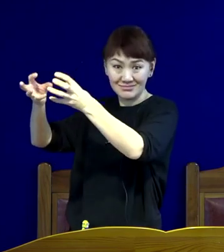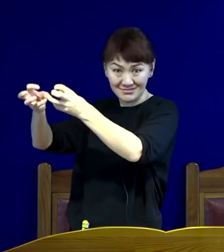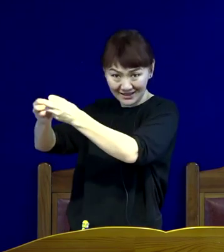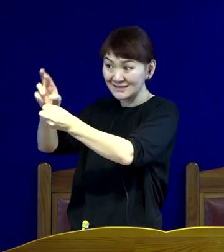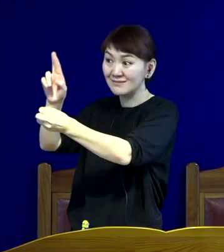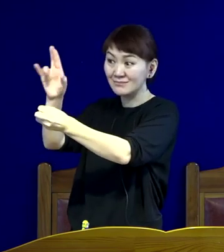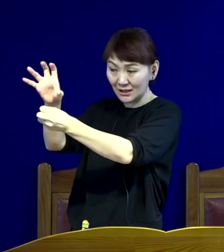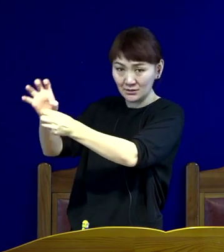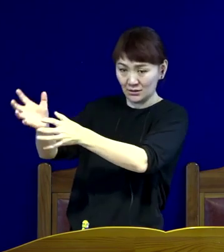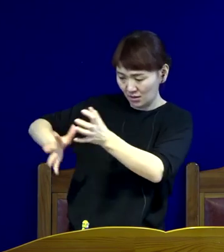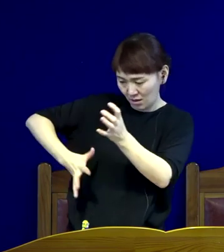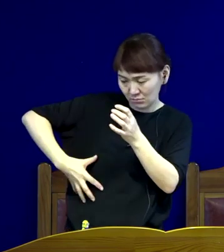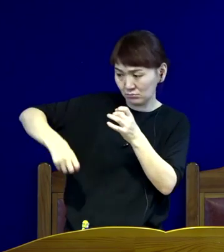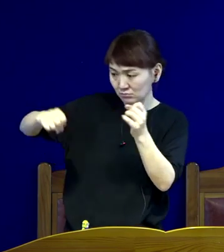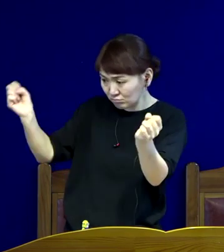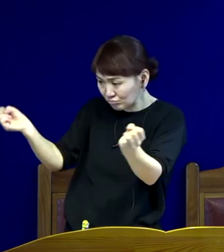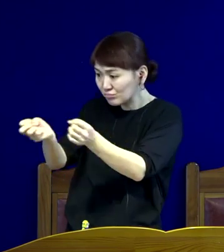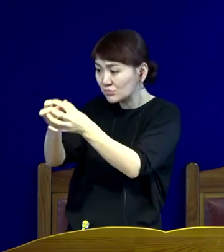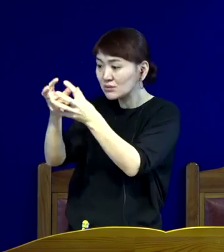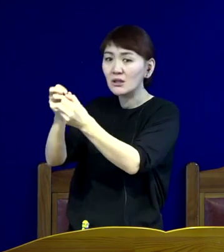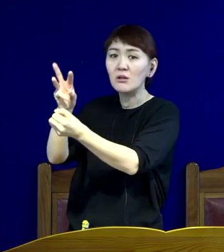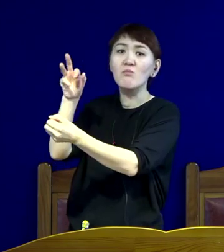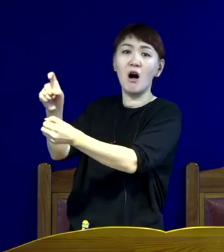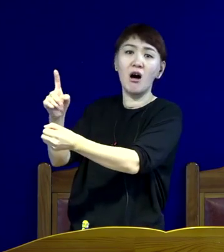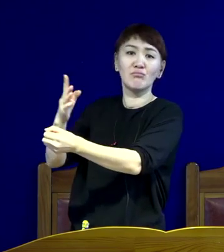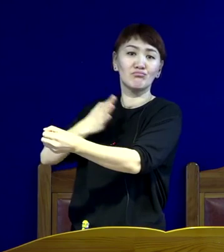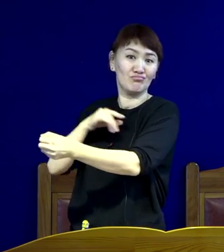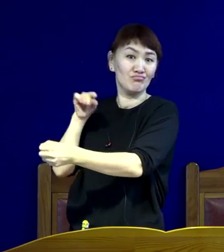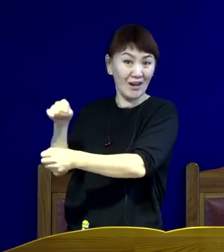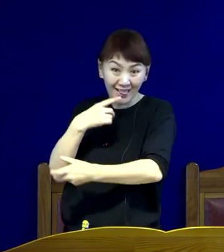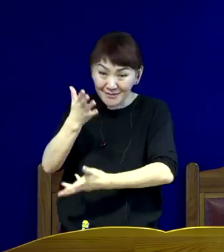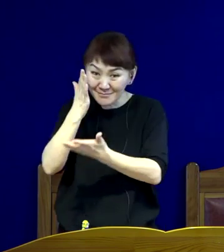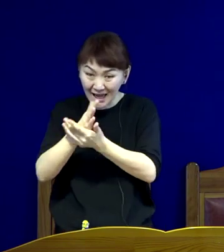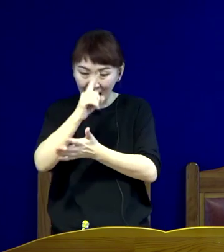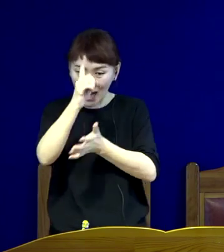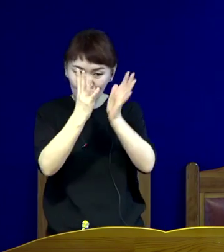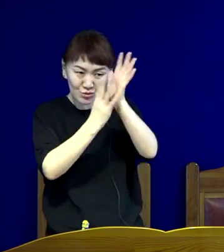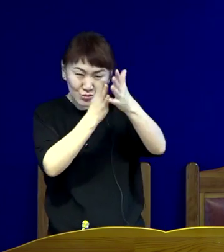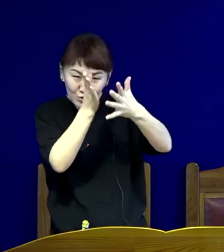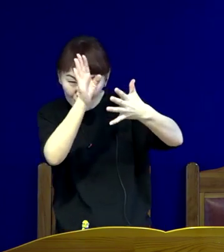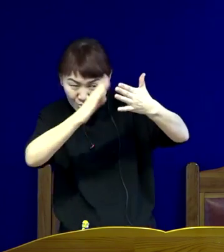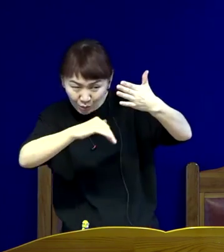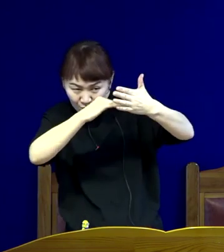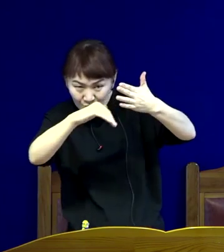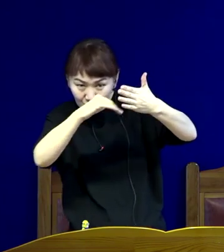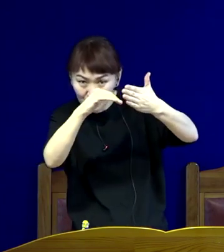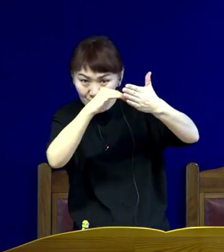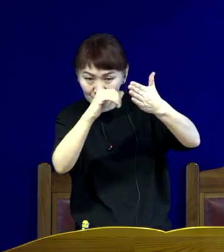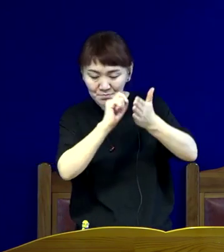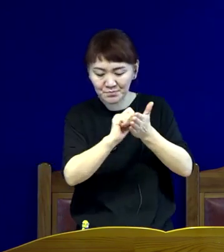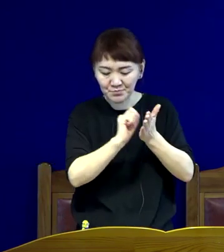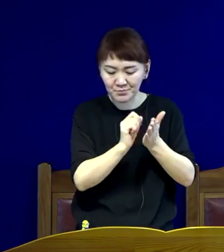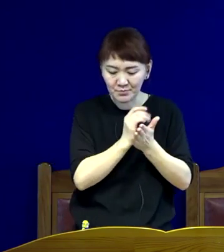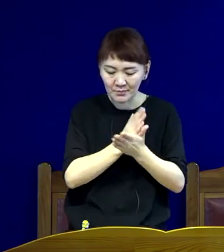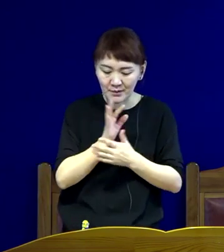이르훈 유우키이구에 아로이스구르 이슬린 두슬 그슬들 하나님께서 아담에게 데리고